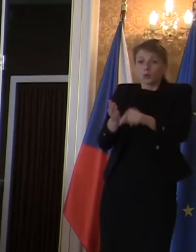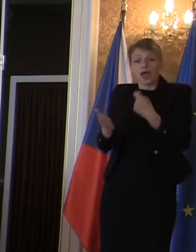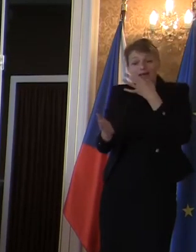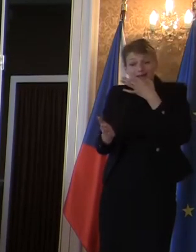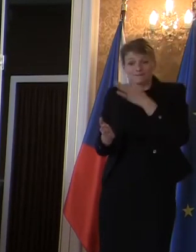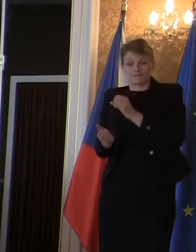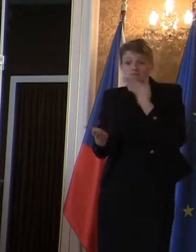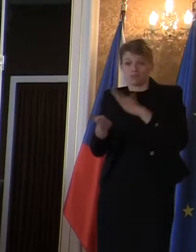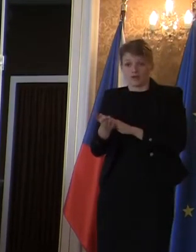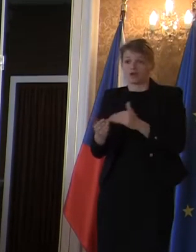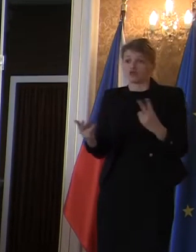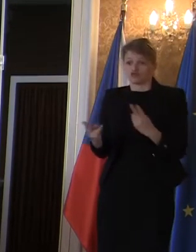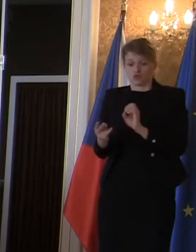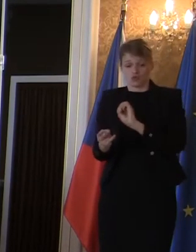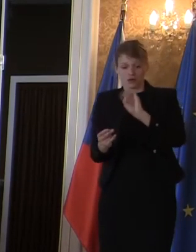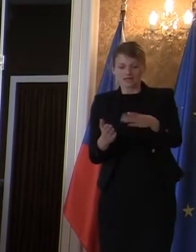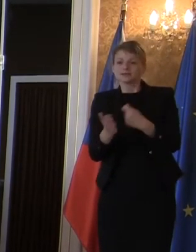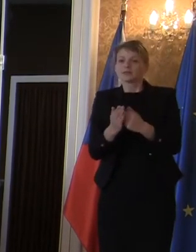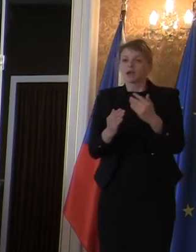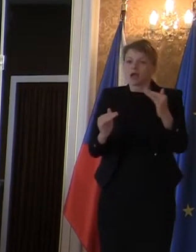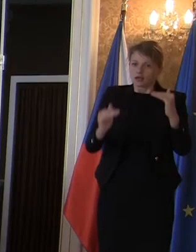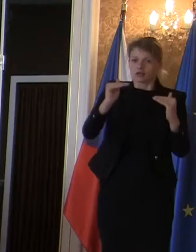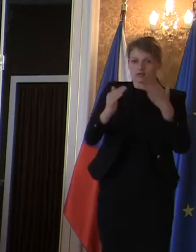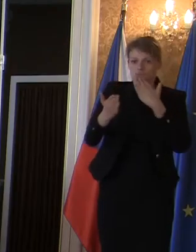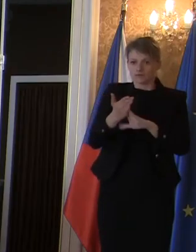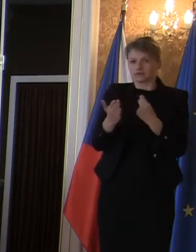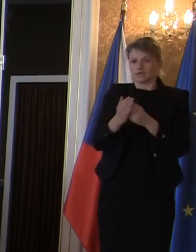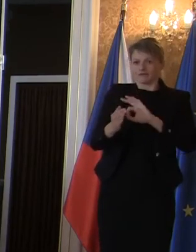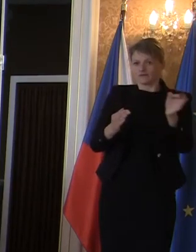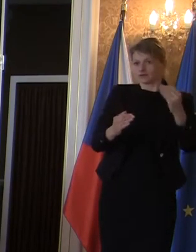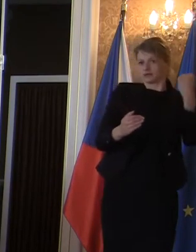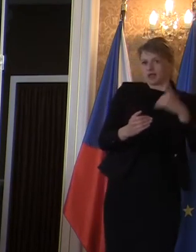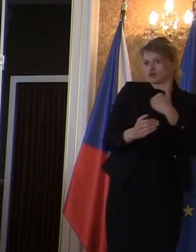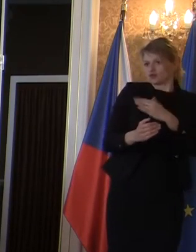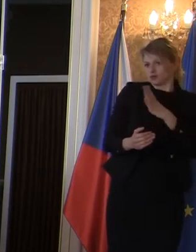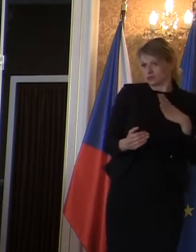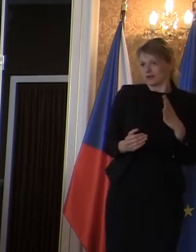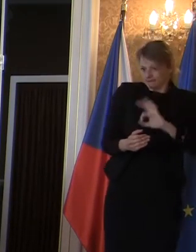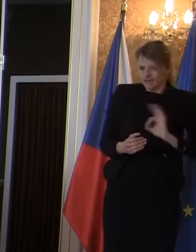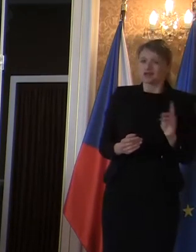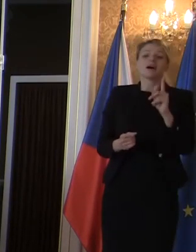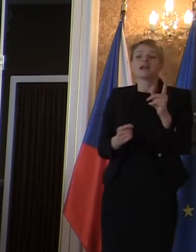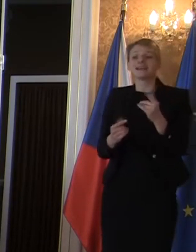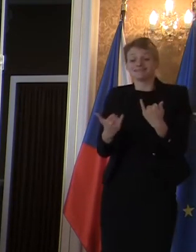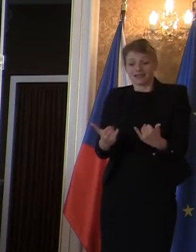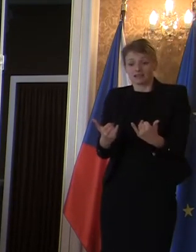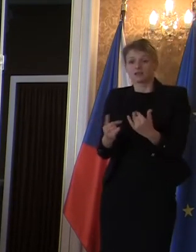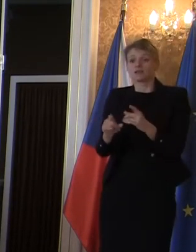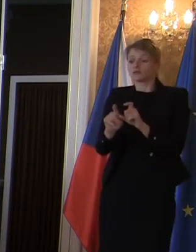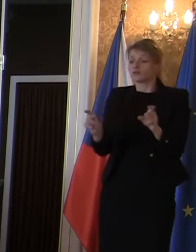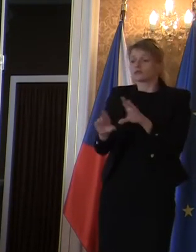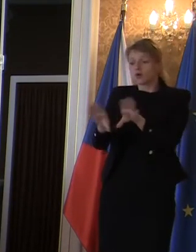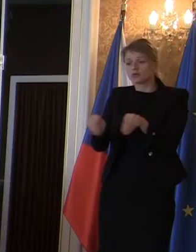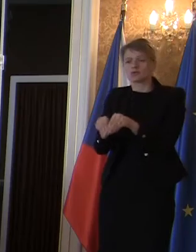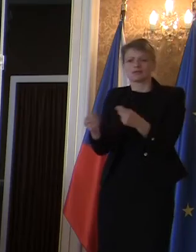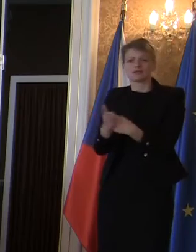vzdělávací zařízení. Tak jednáme s ministerstvem práce a sociálních věcí o podpoře právě dětí, které třeba žijí na hranici chudoby,